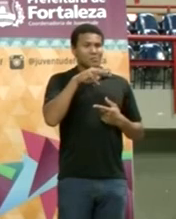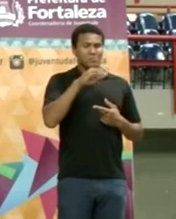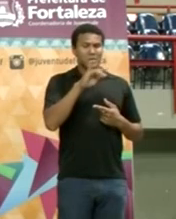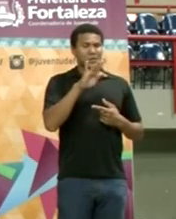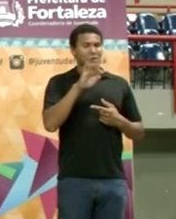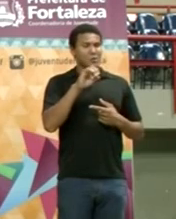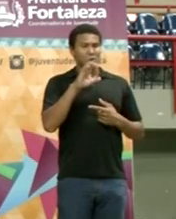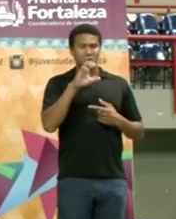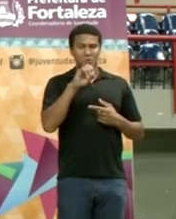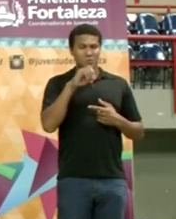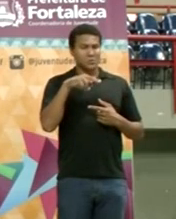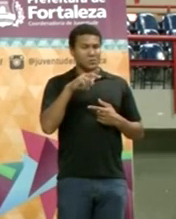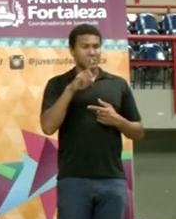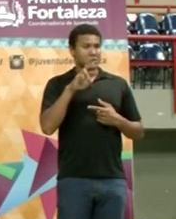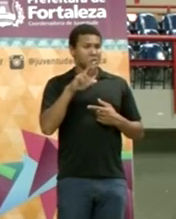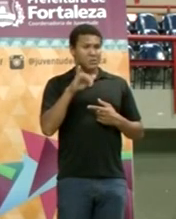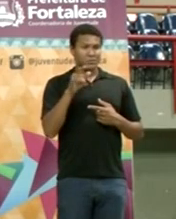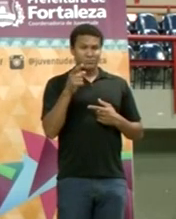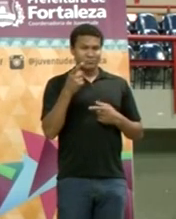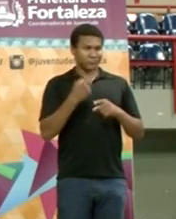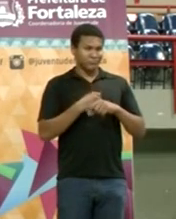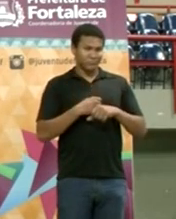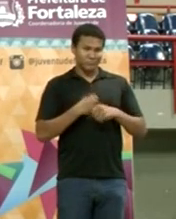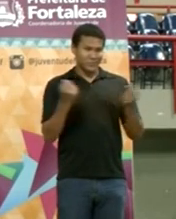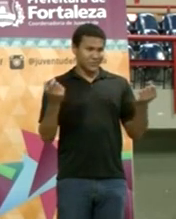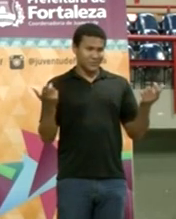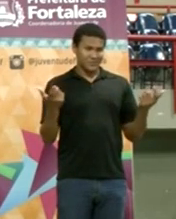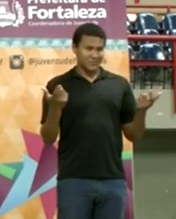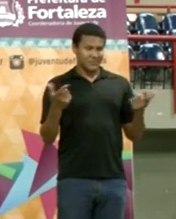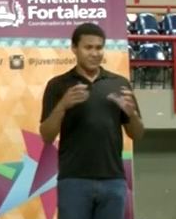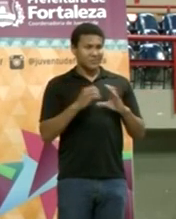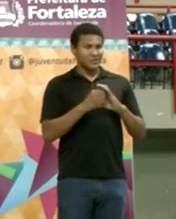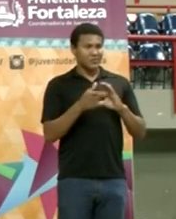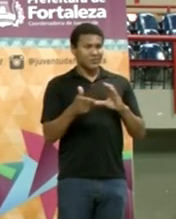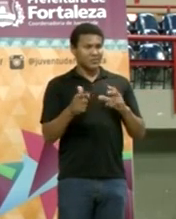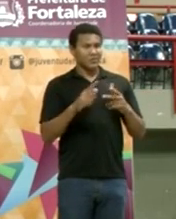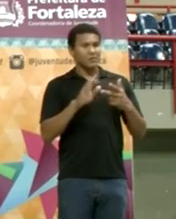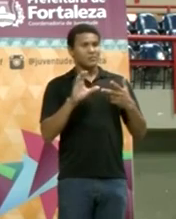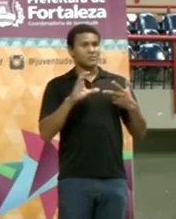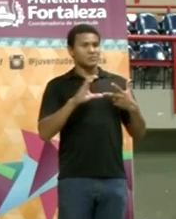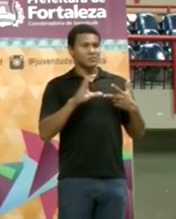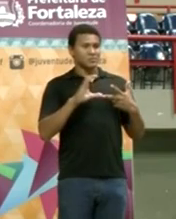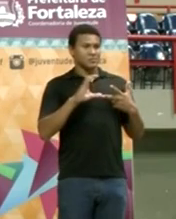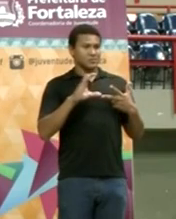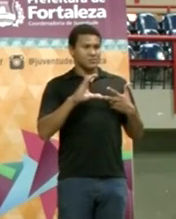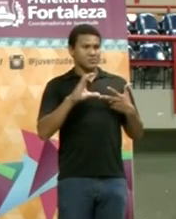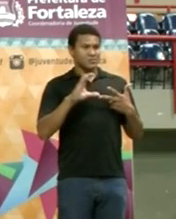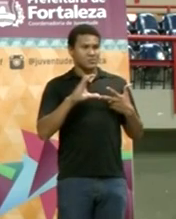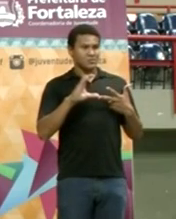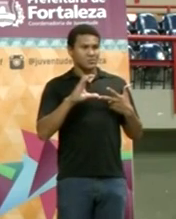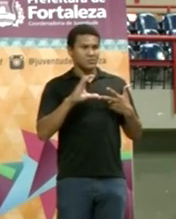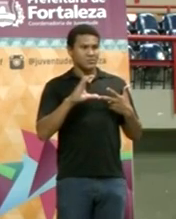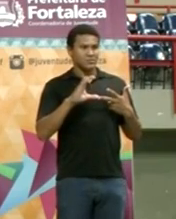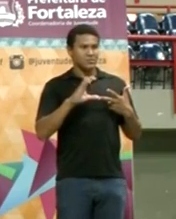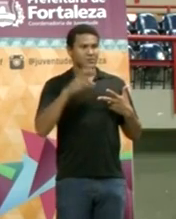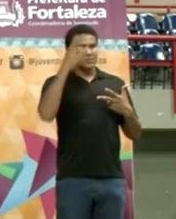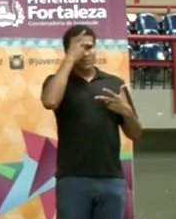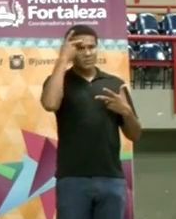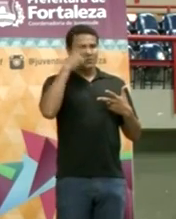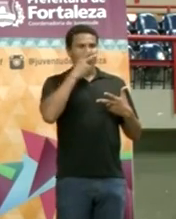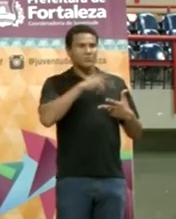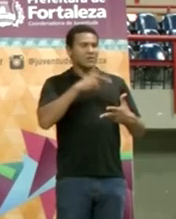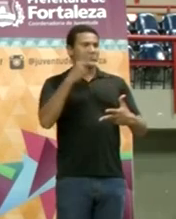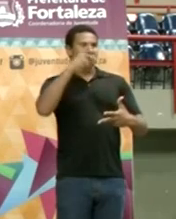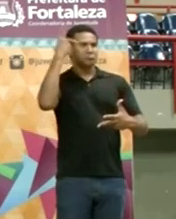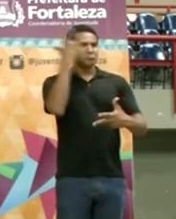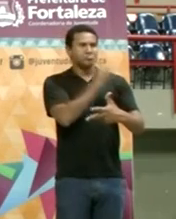nas células. Logo, esse item está falso. C. Injetar nas pessoas contaminadas uma dose maciça